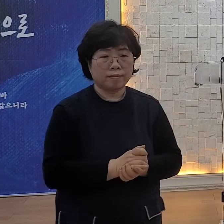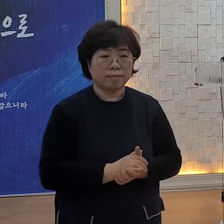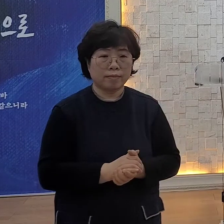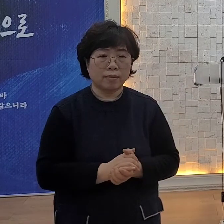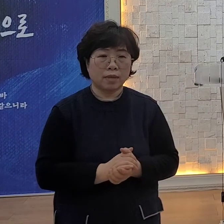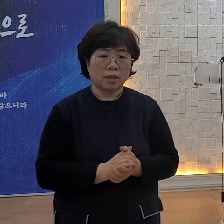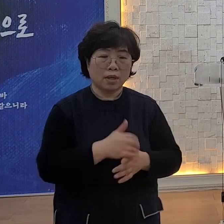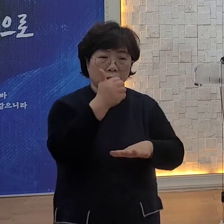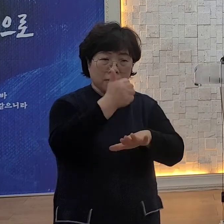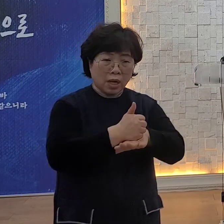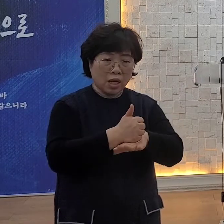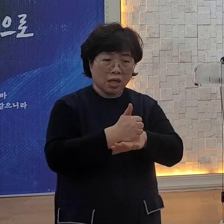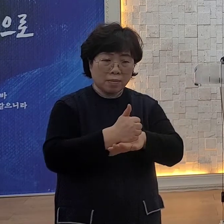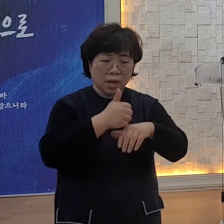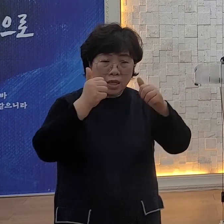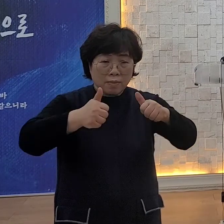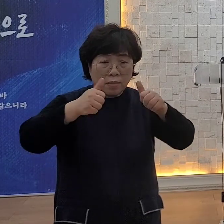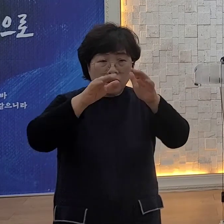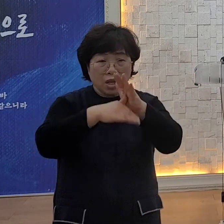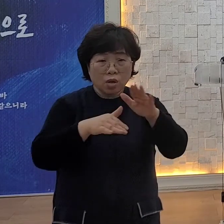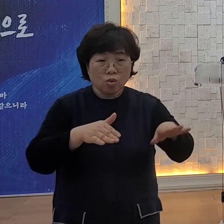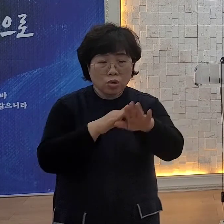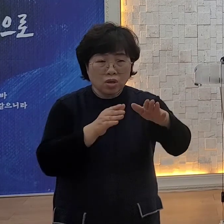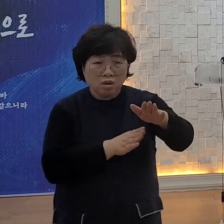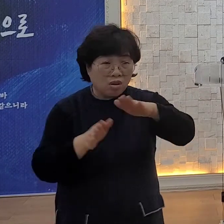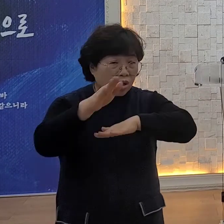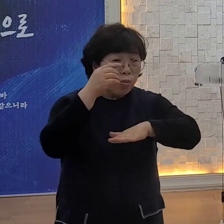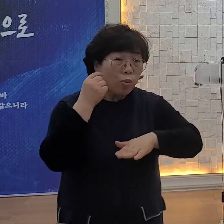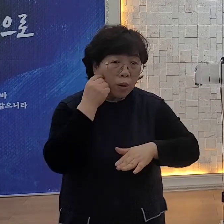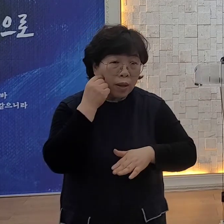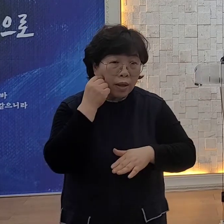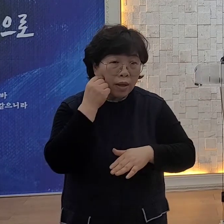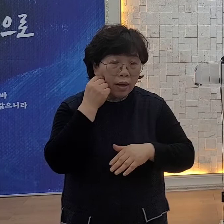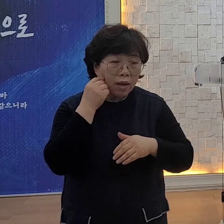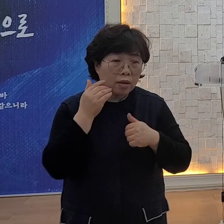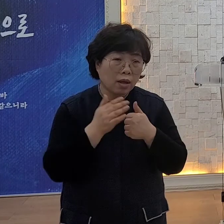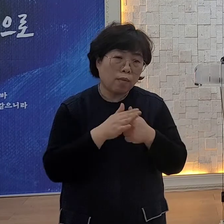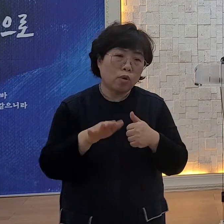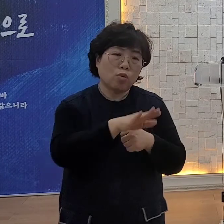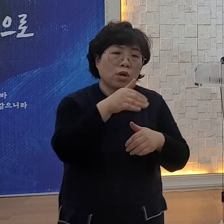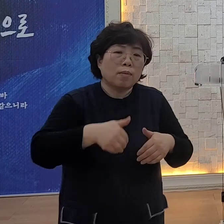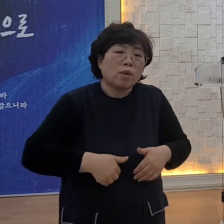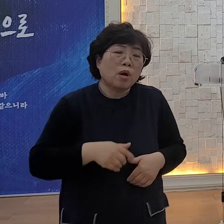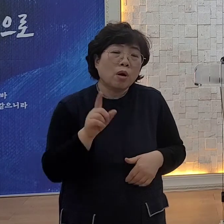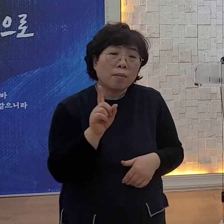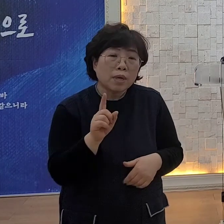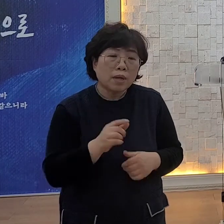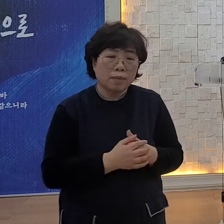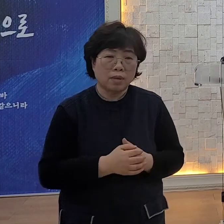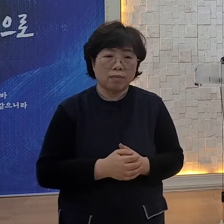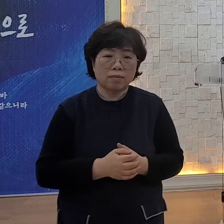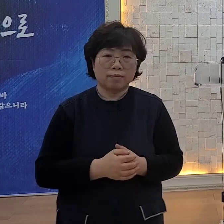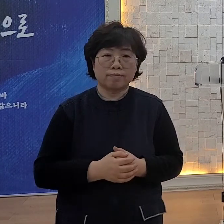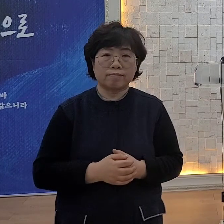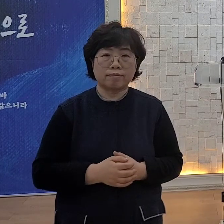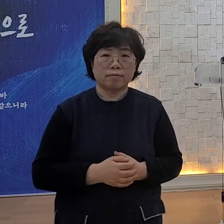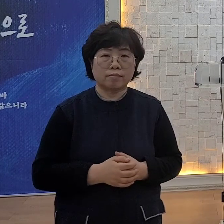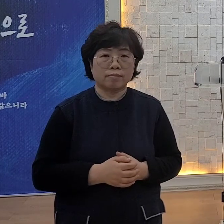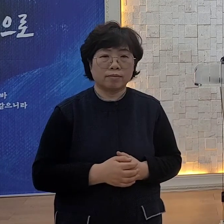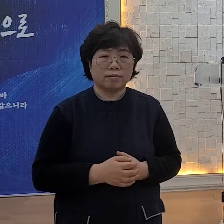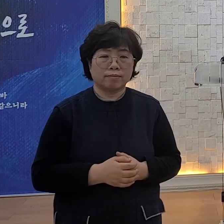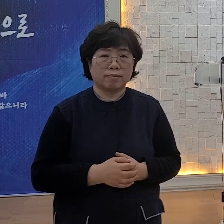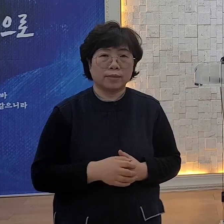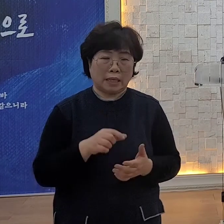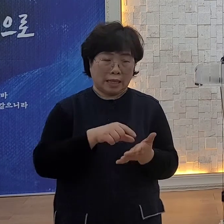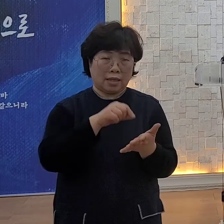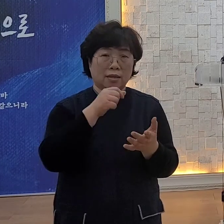우리가 거슬린다고요? 안 됩니다. 그런데 그럼 우리가 어떻게 해야 되느냐? 그 대안은 너무너무 간단해요.